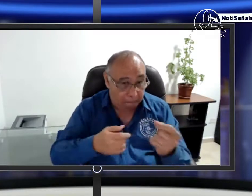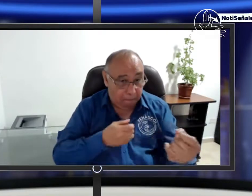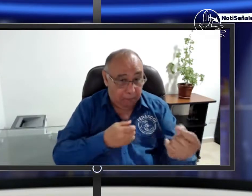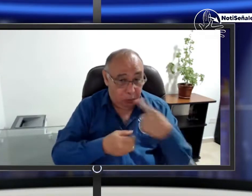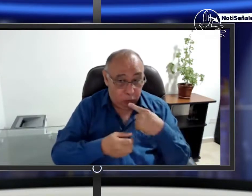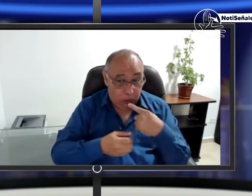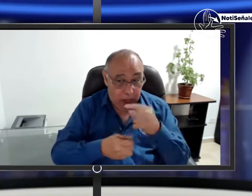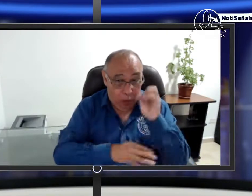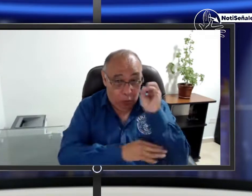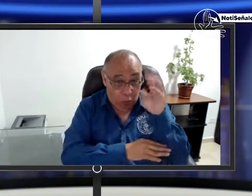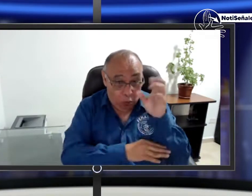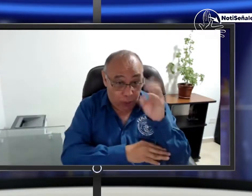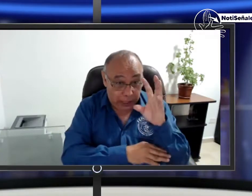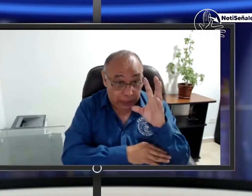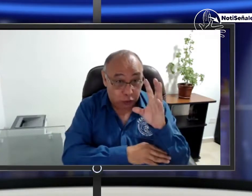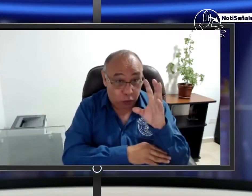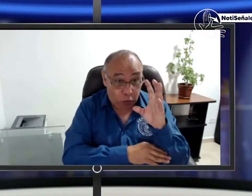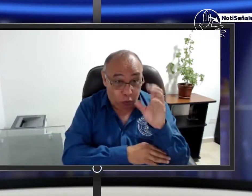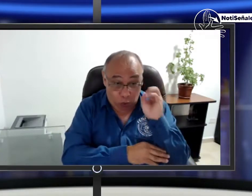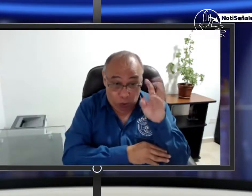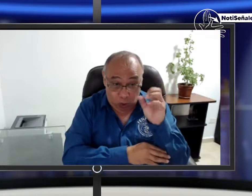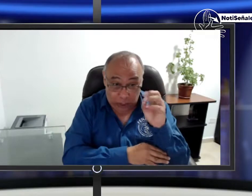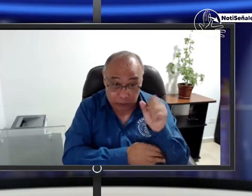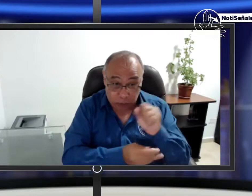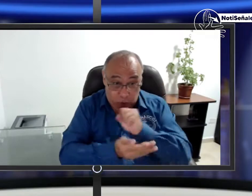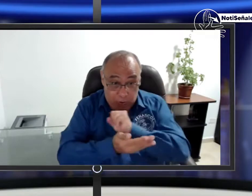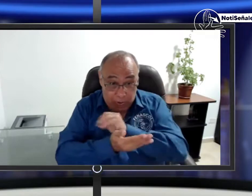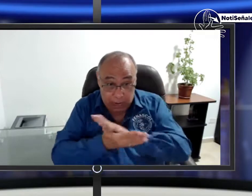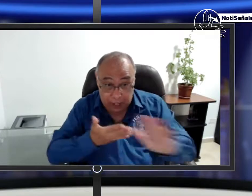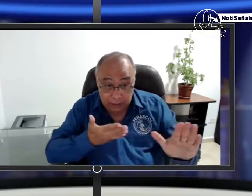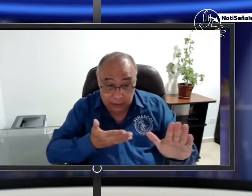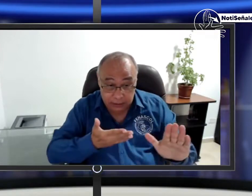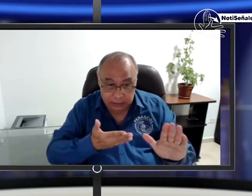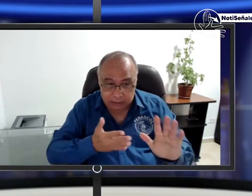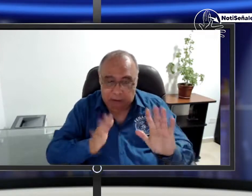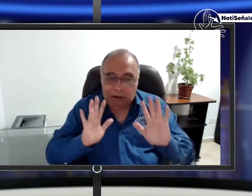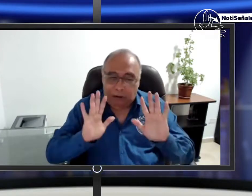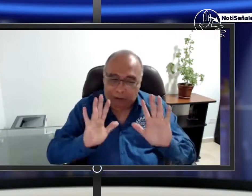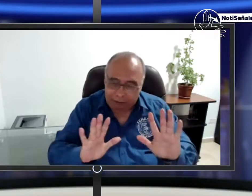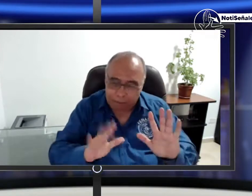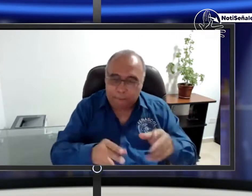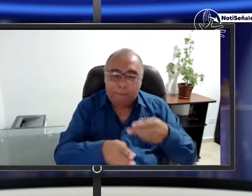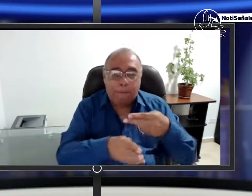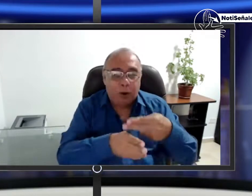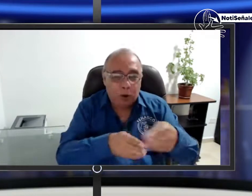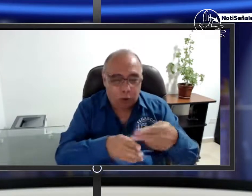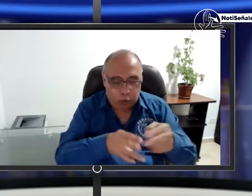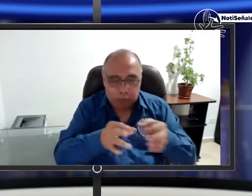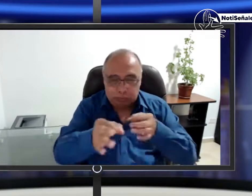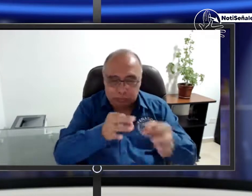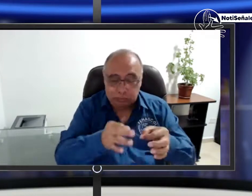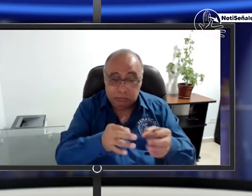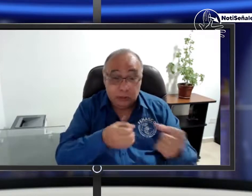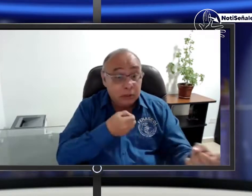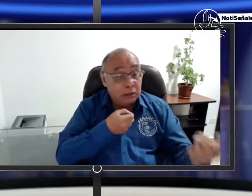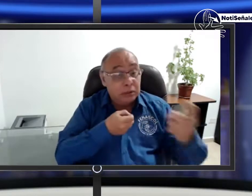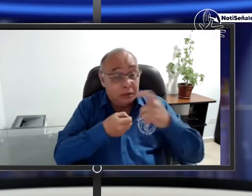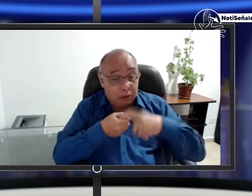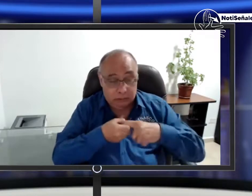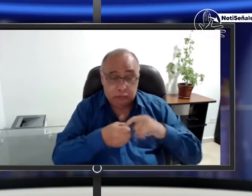muchas preguntas en el chat por ejemplo nos preguntan si el congreso